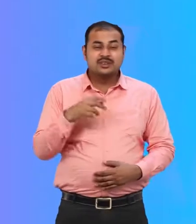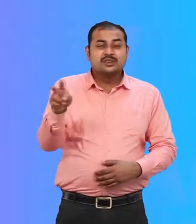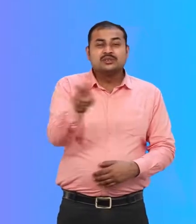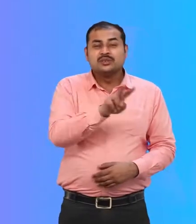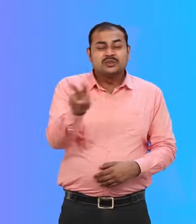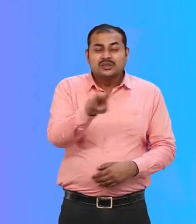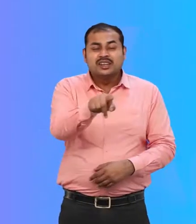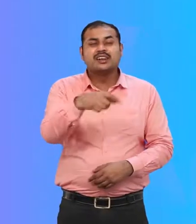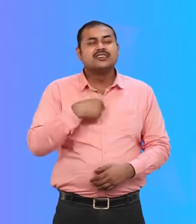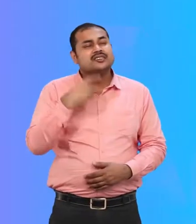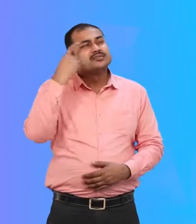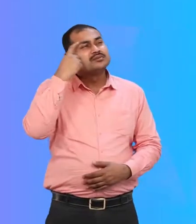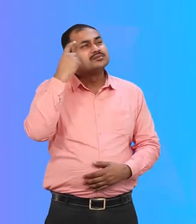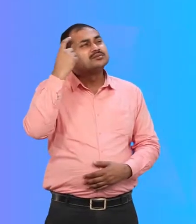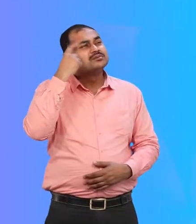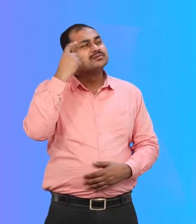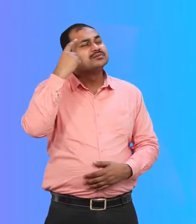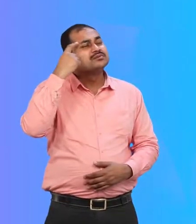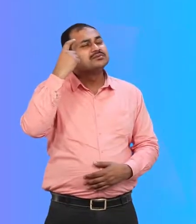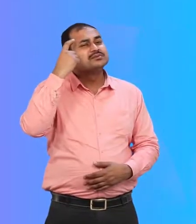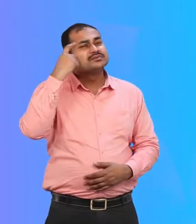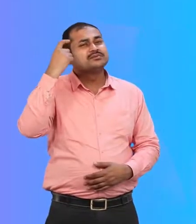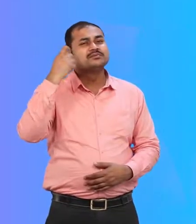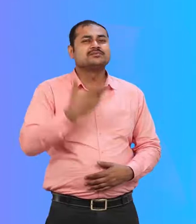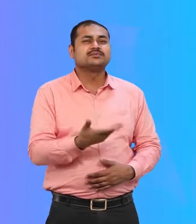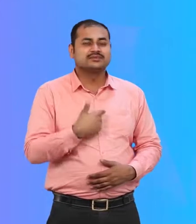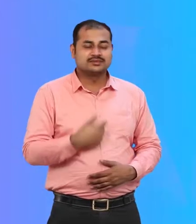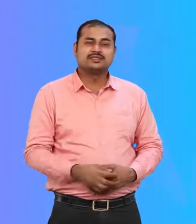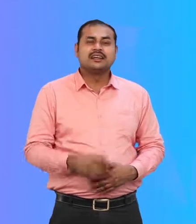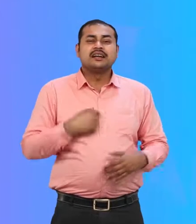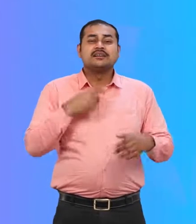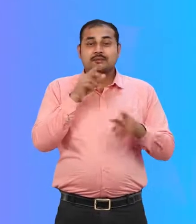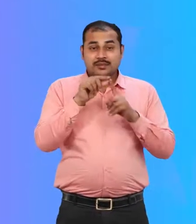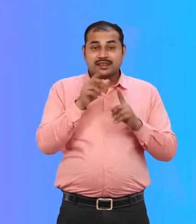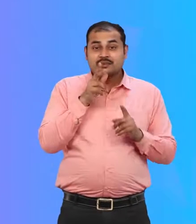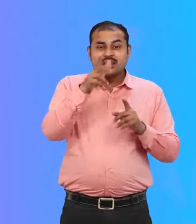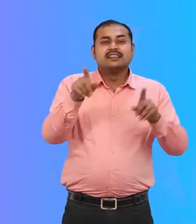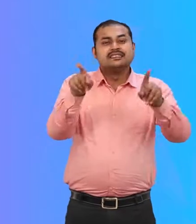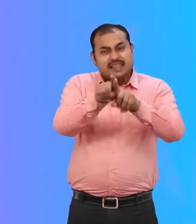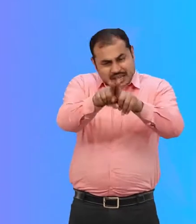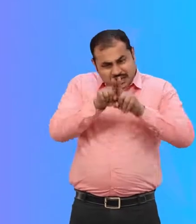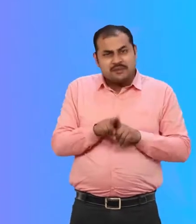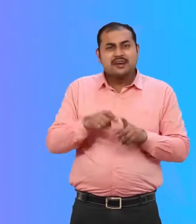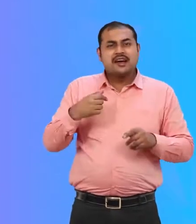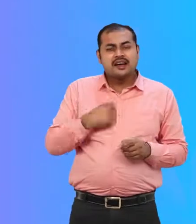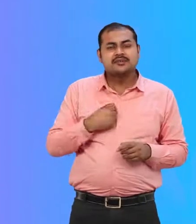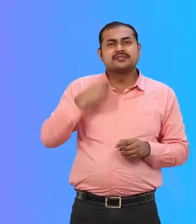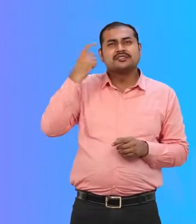कि मैंने तुम दोनों को छुट्टियों में बहुत याद किया है कि प्रिया कहती है